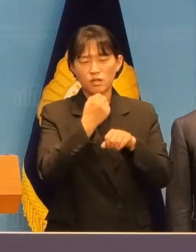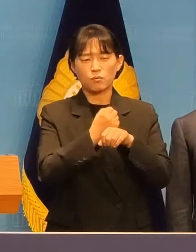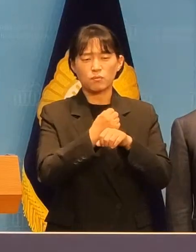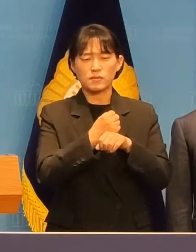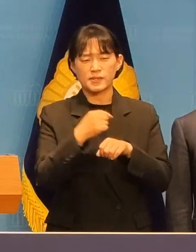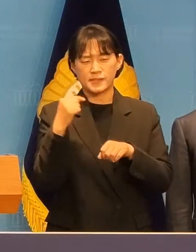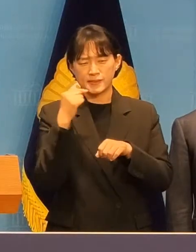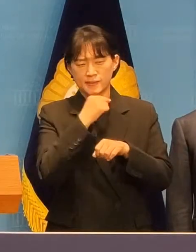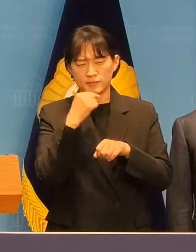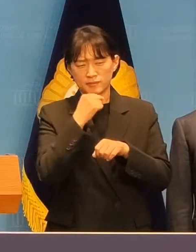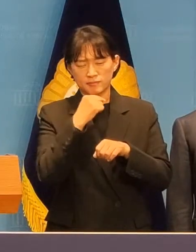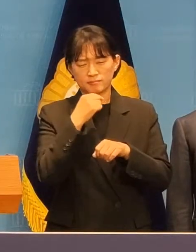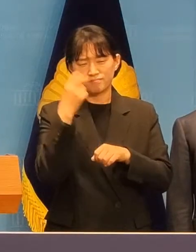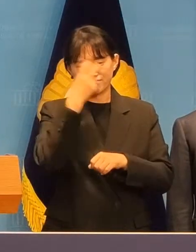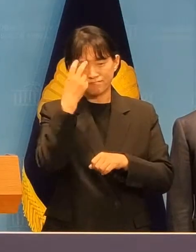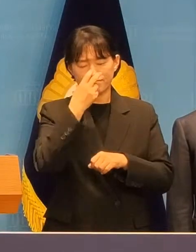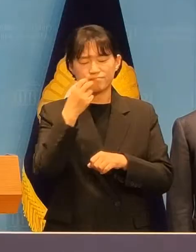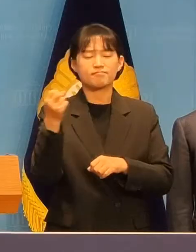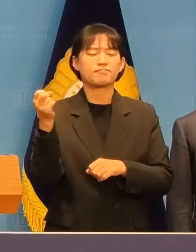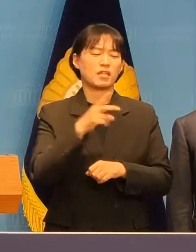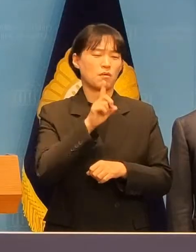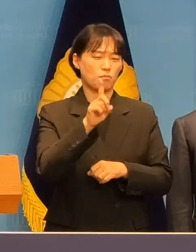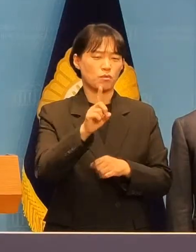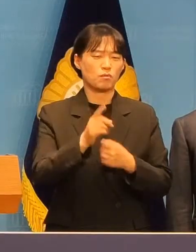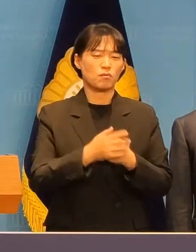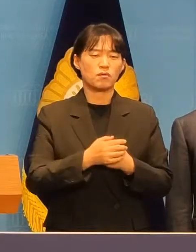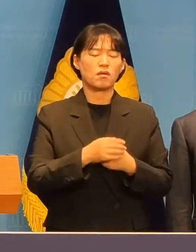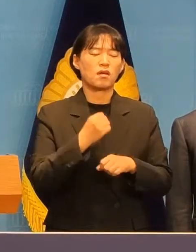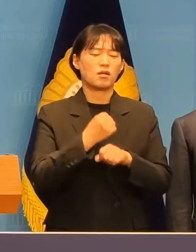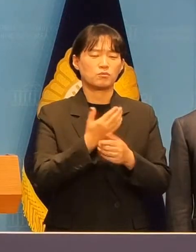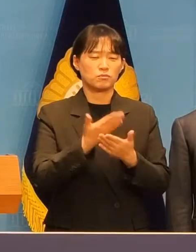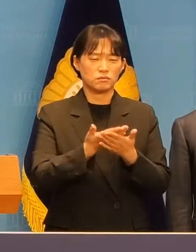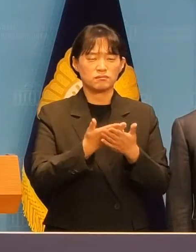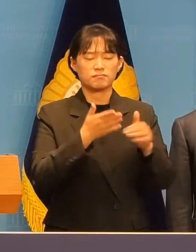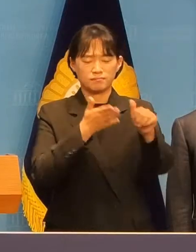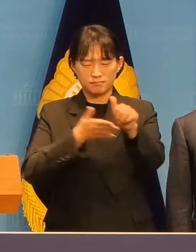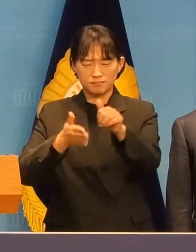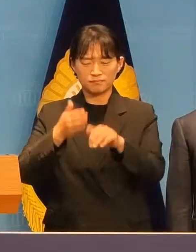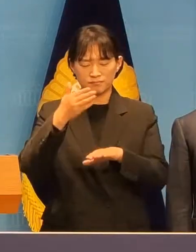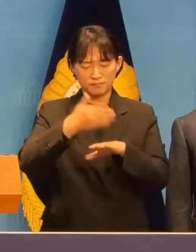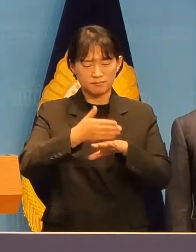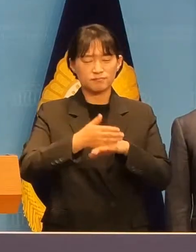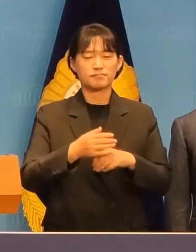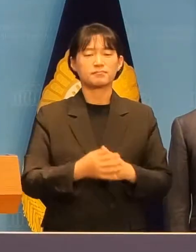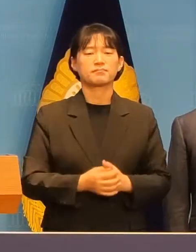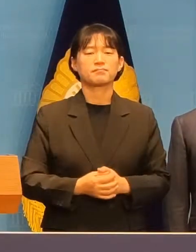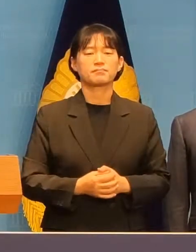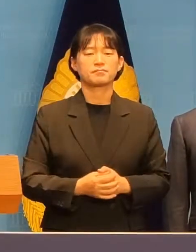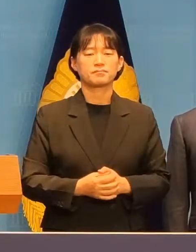엄중히 수사를 다시 한번 하기를 촉구합니다. 감사합니다.